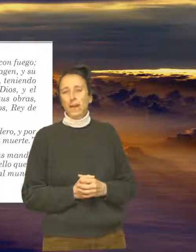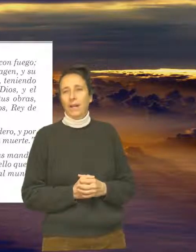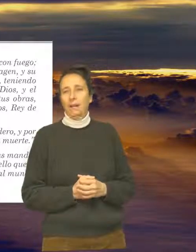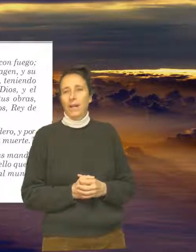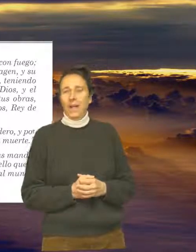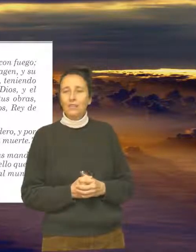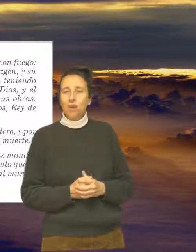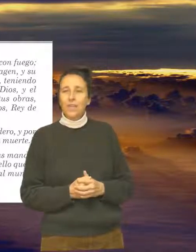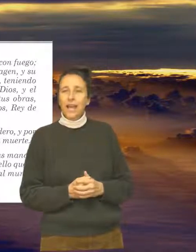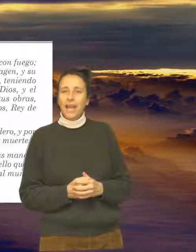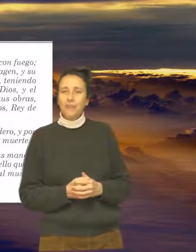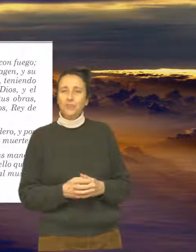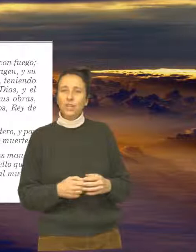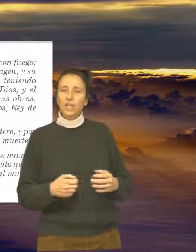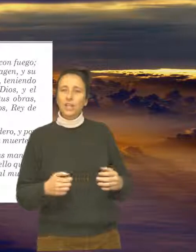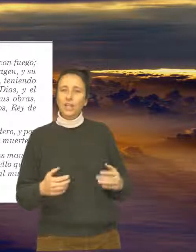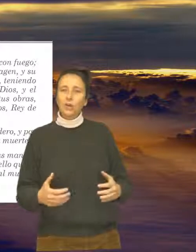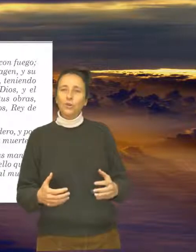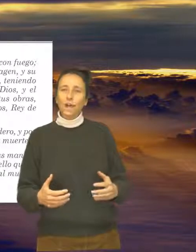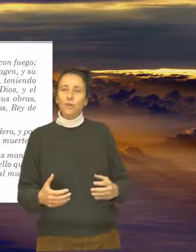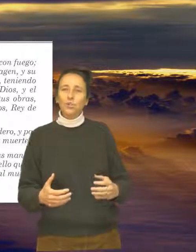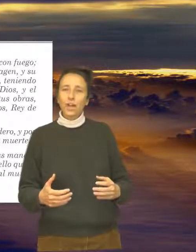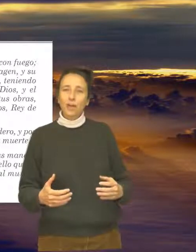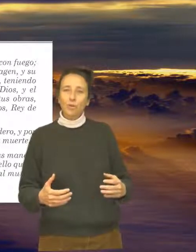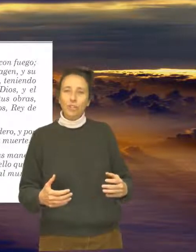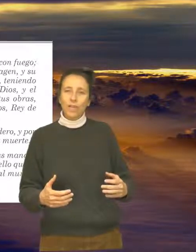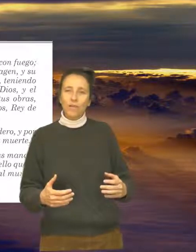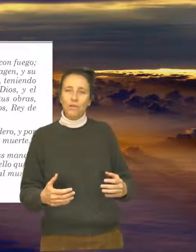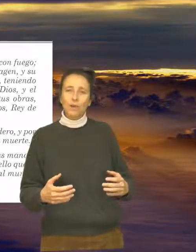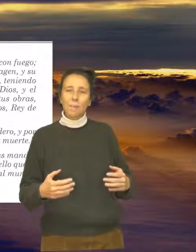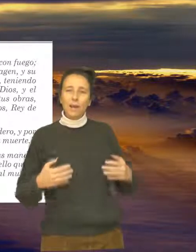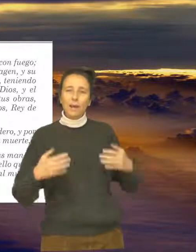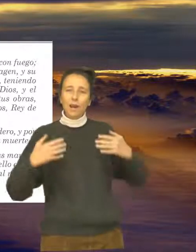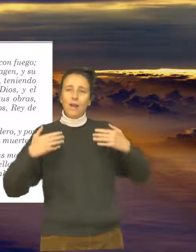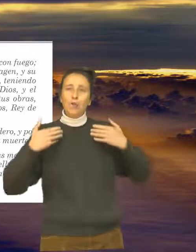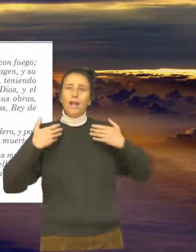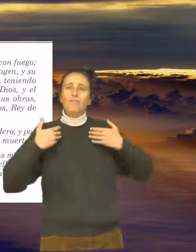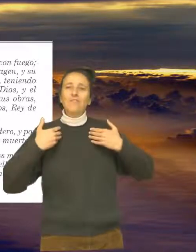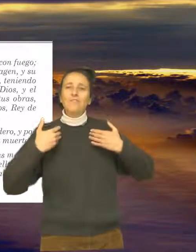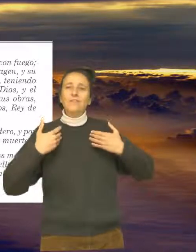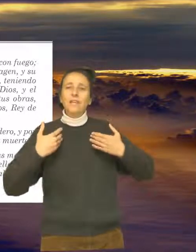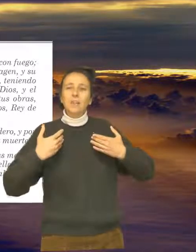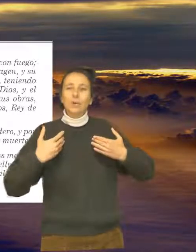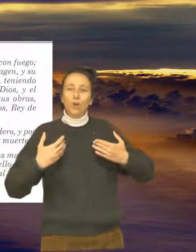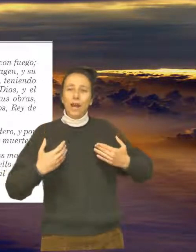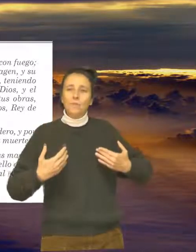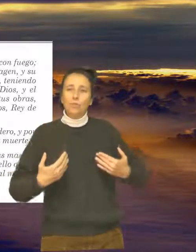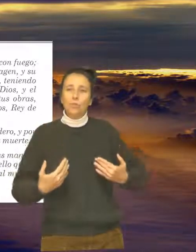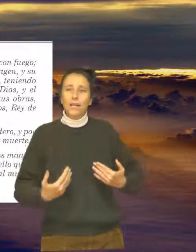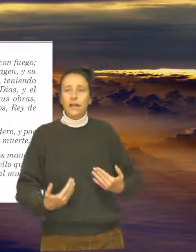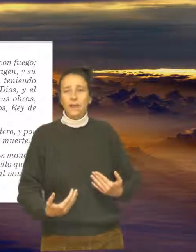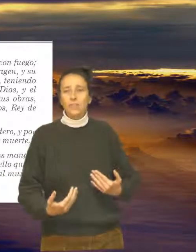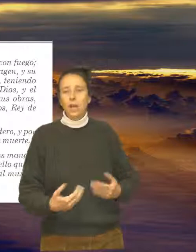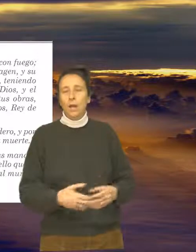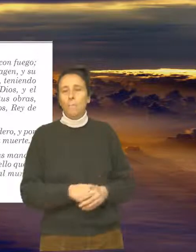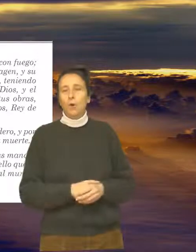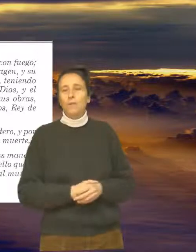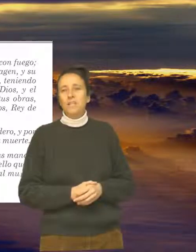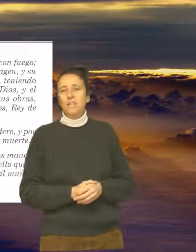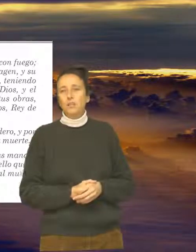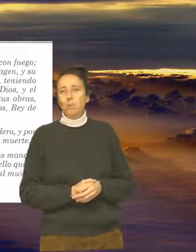su lámpara. Son de aquellos que son encontrados en la boda, de acuerdo a la parábola, con el vestido, con las